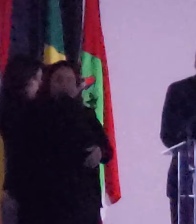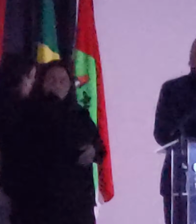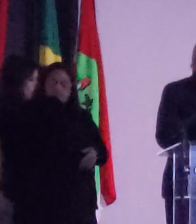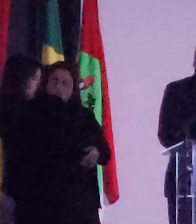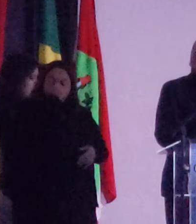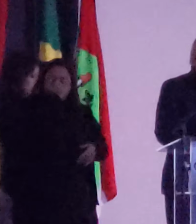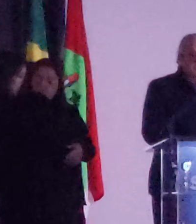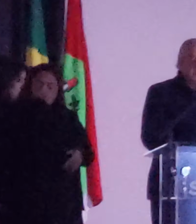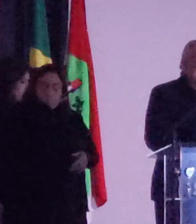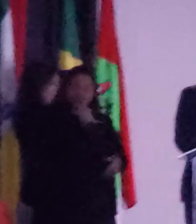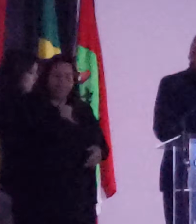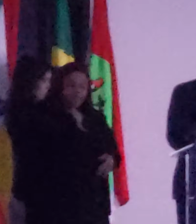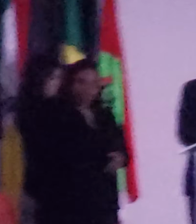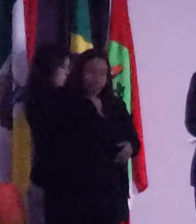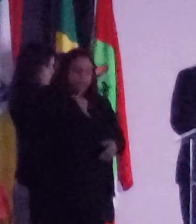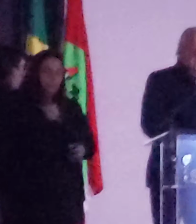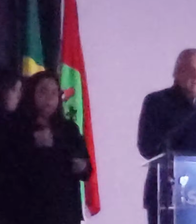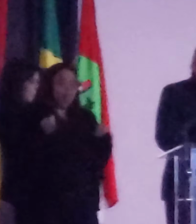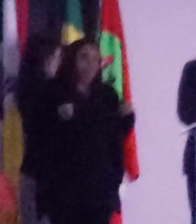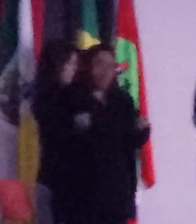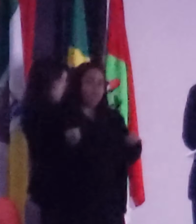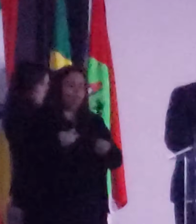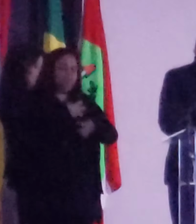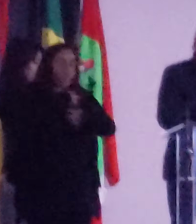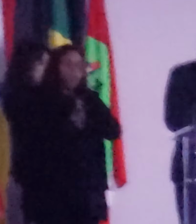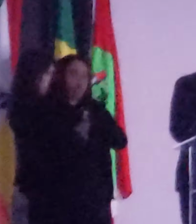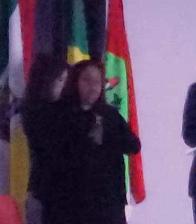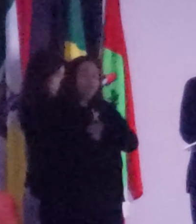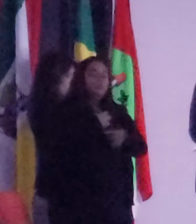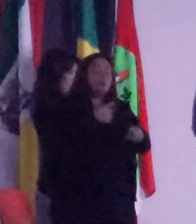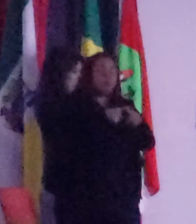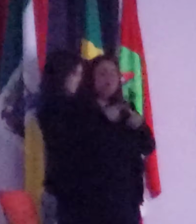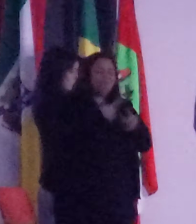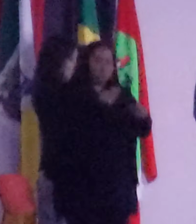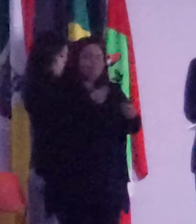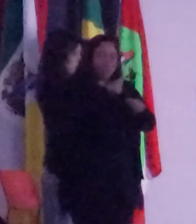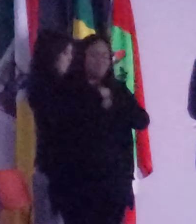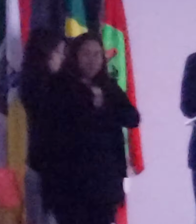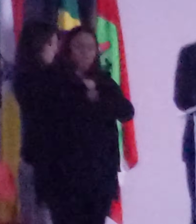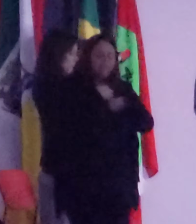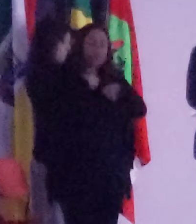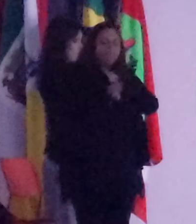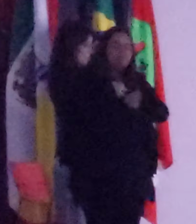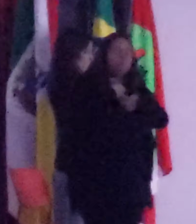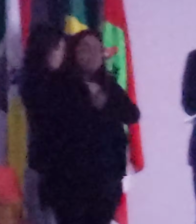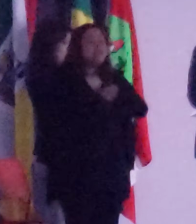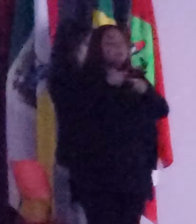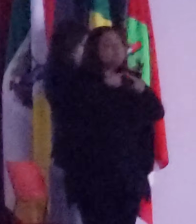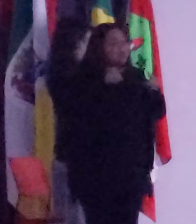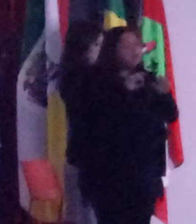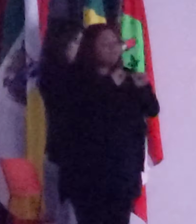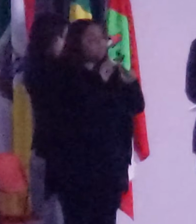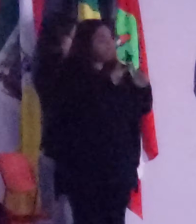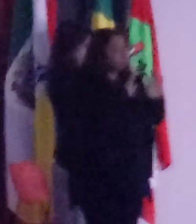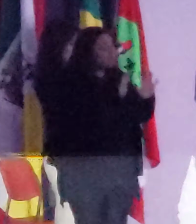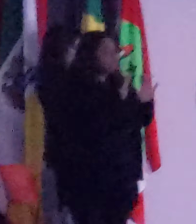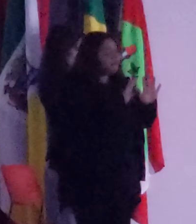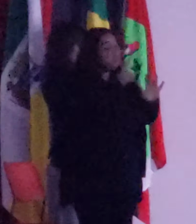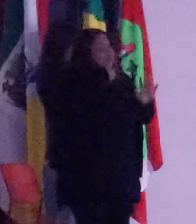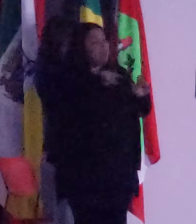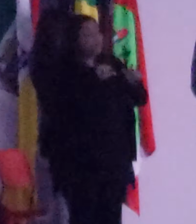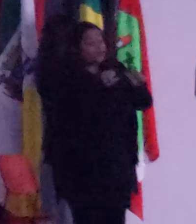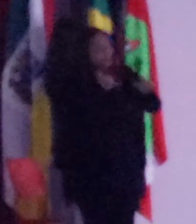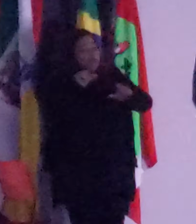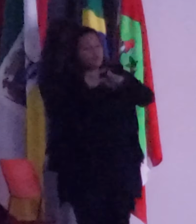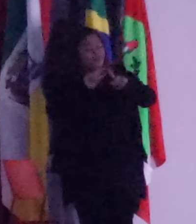realmente muito triste, ele proporcionou, por outro lado, que a nossa consciência